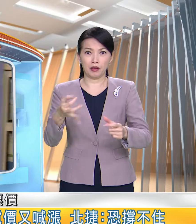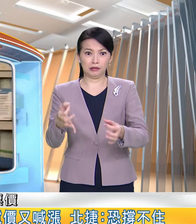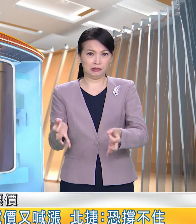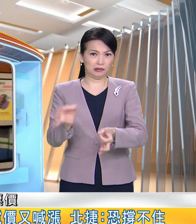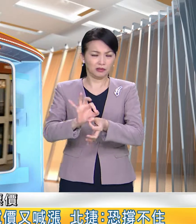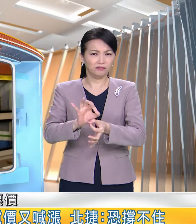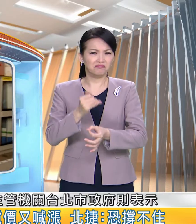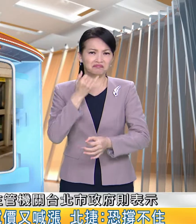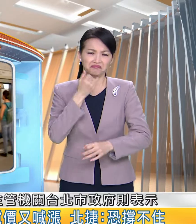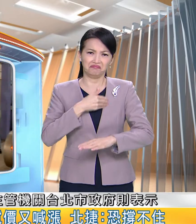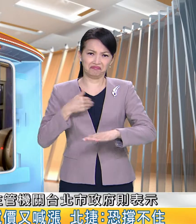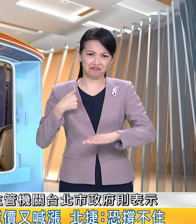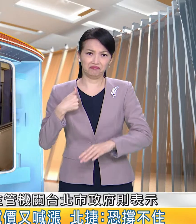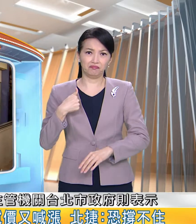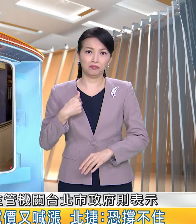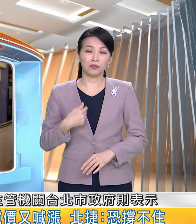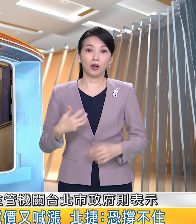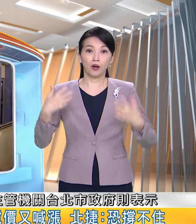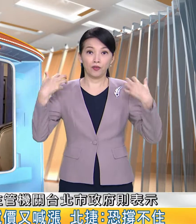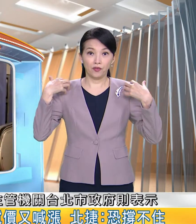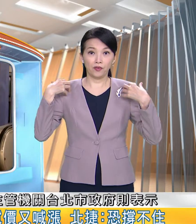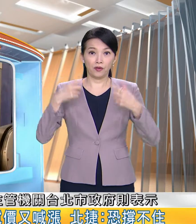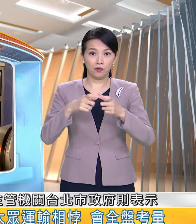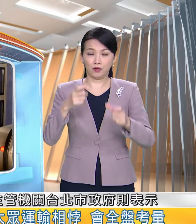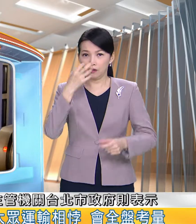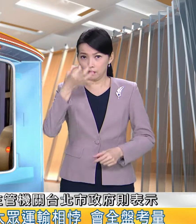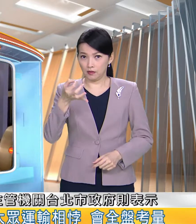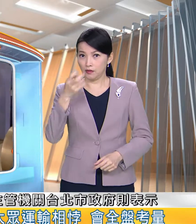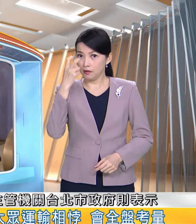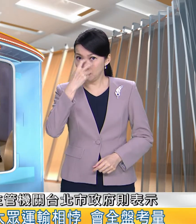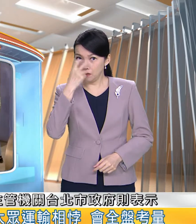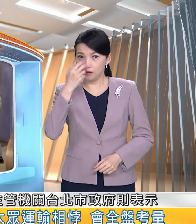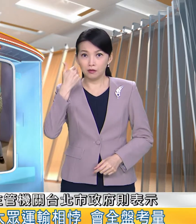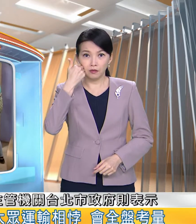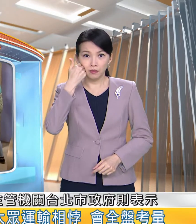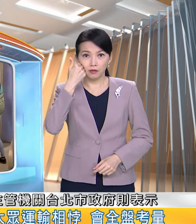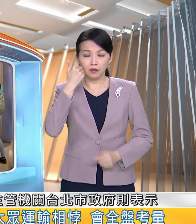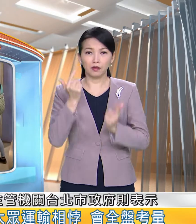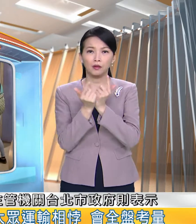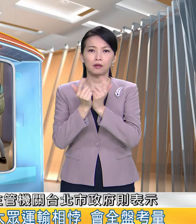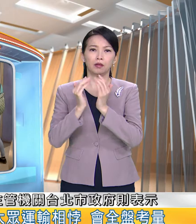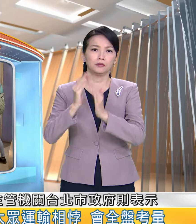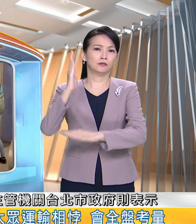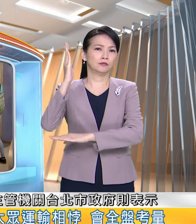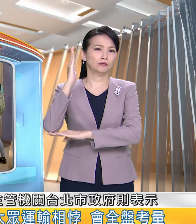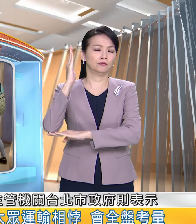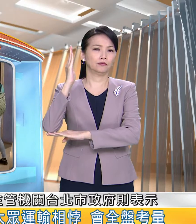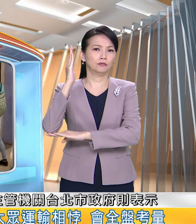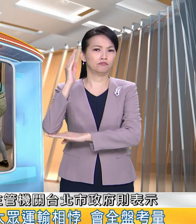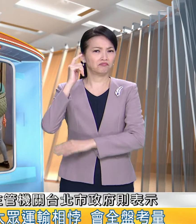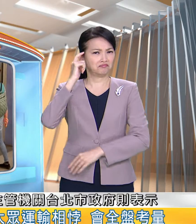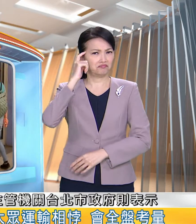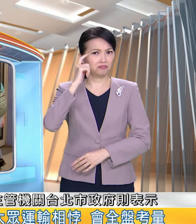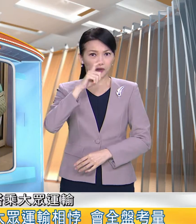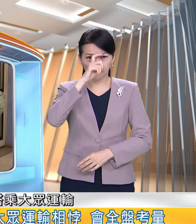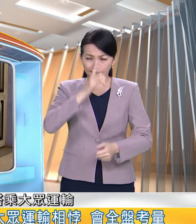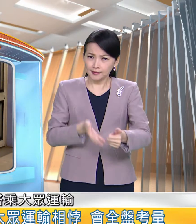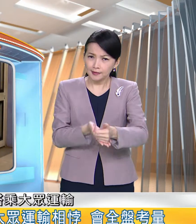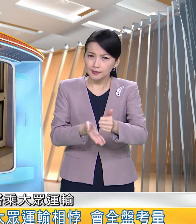不过，北捷票价的主管机关台北市政府则是表示，希望鼓励民